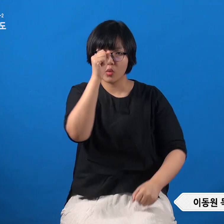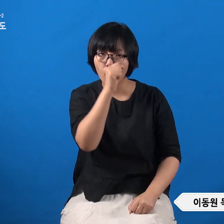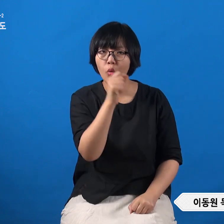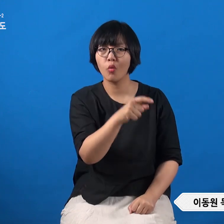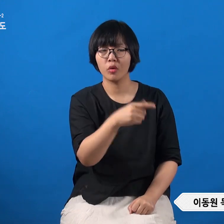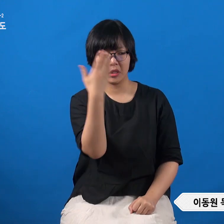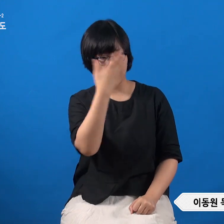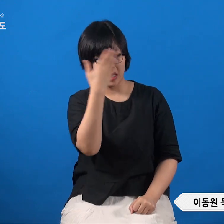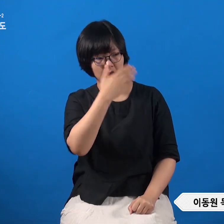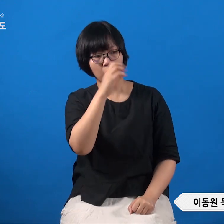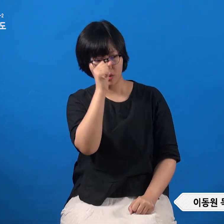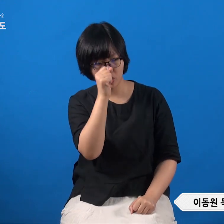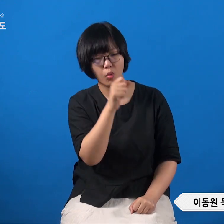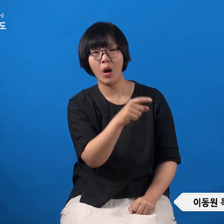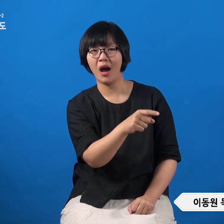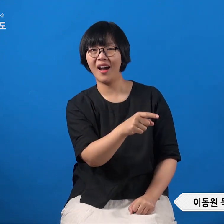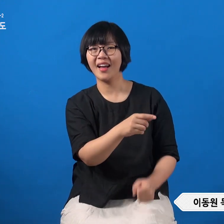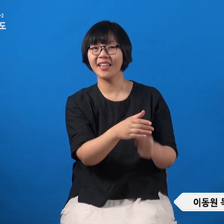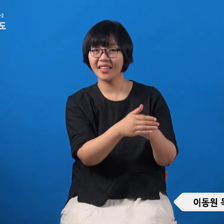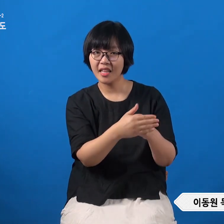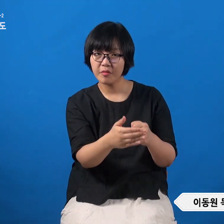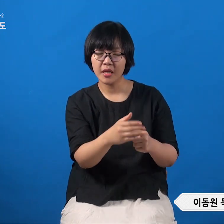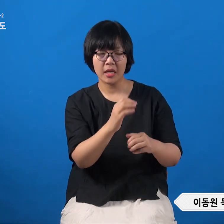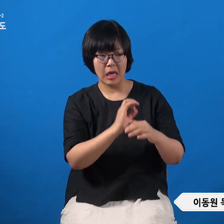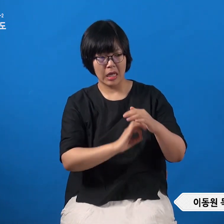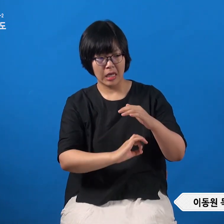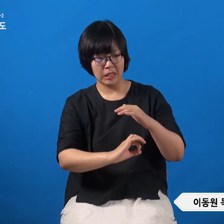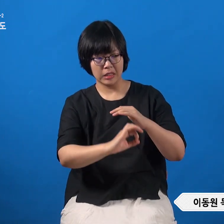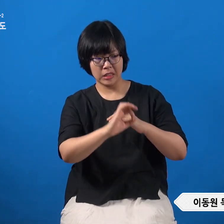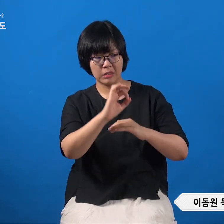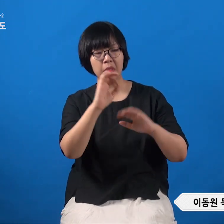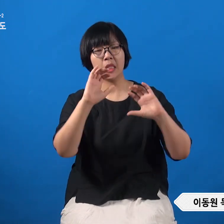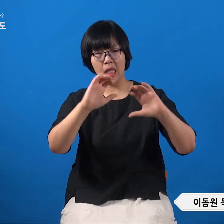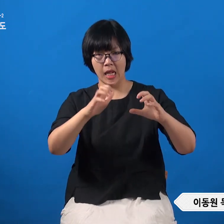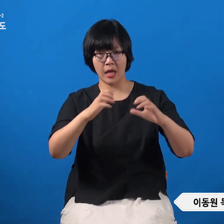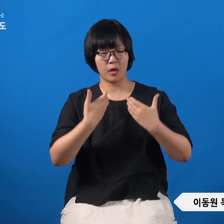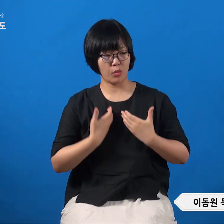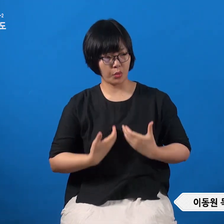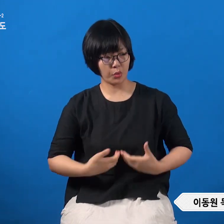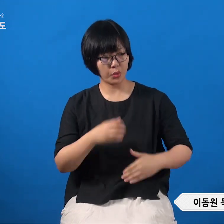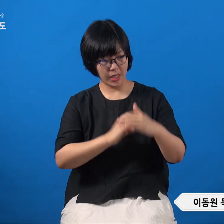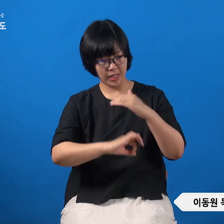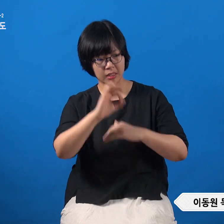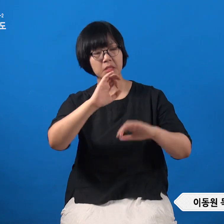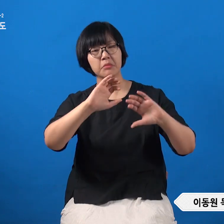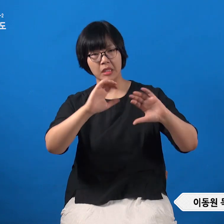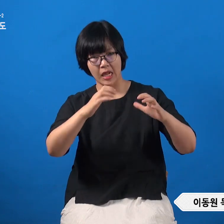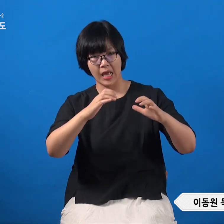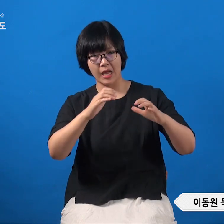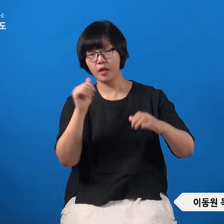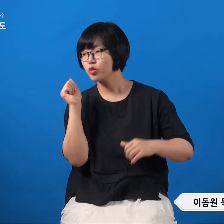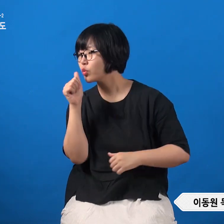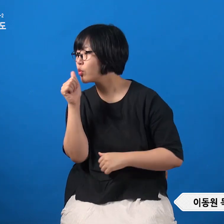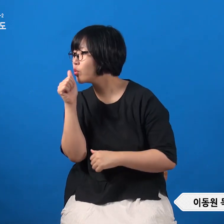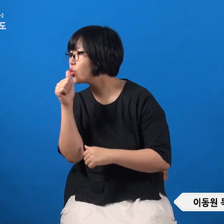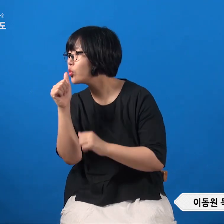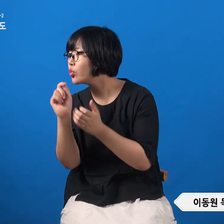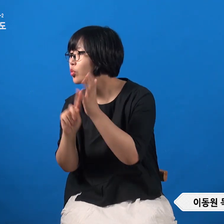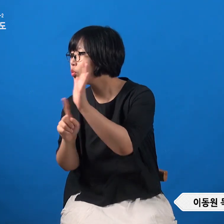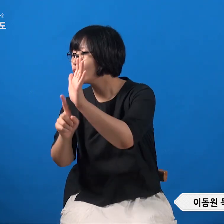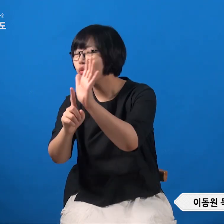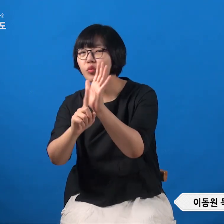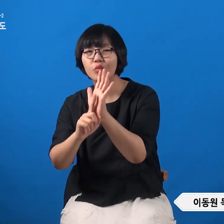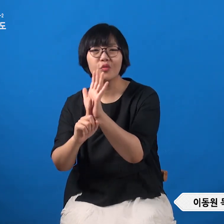morning calm, the land of morning calm, 고요한 아침의 나라. 이렇게 소개를 하기 시작했다고